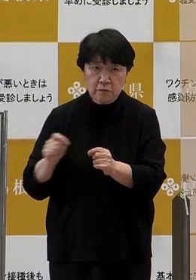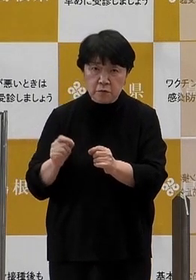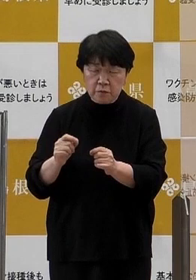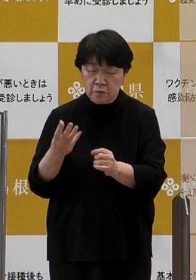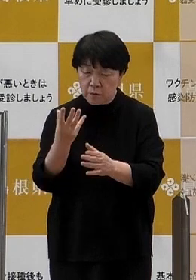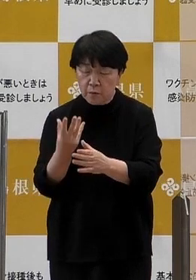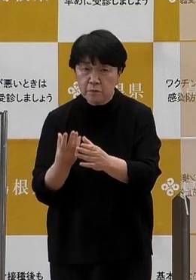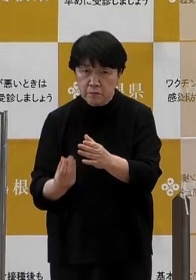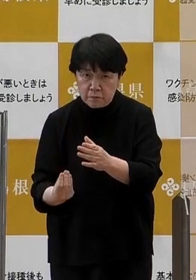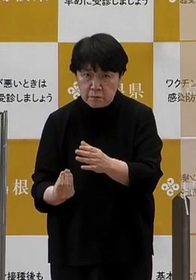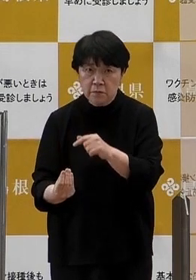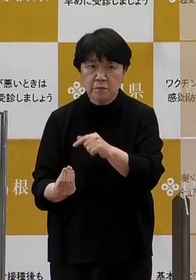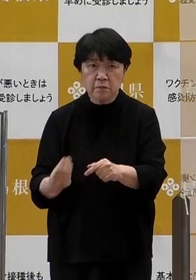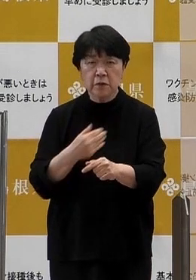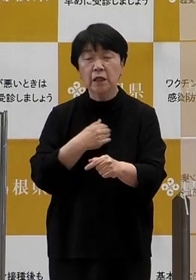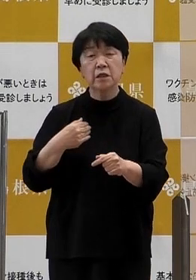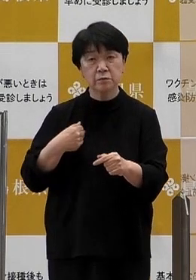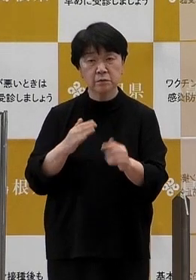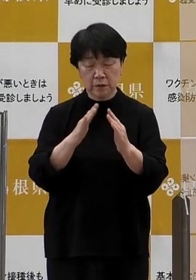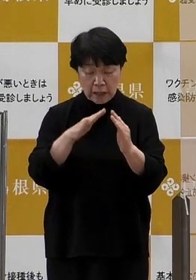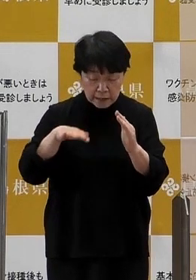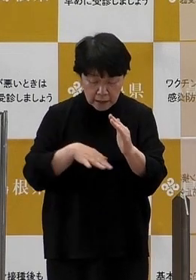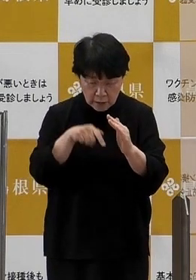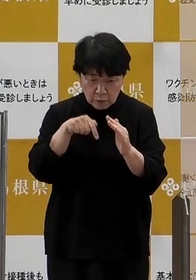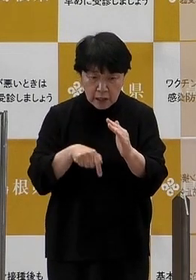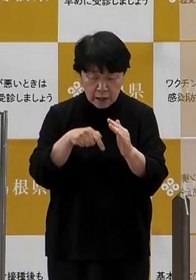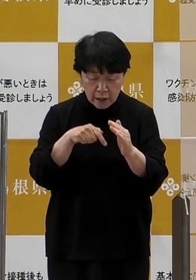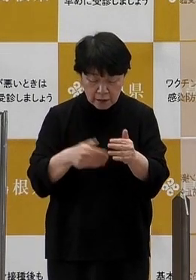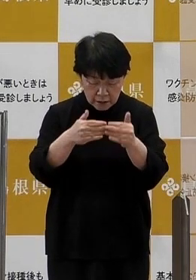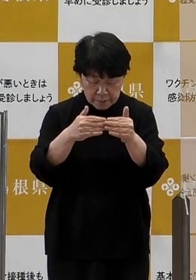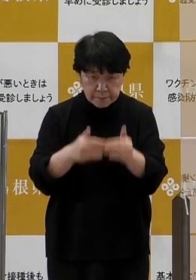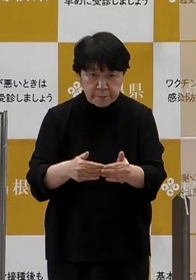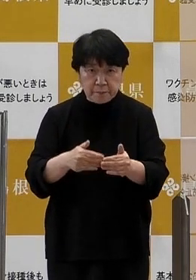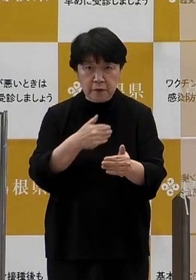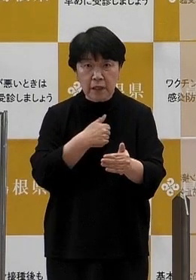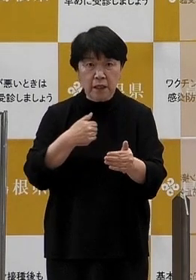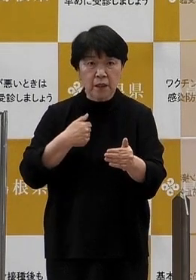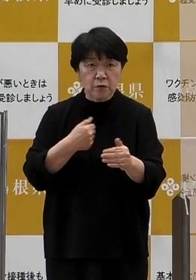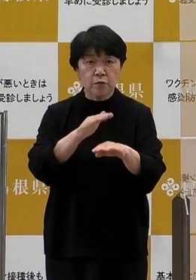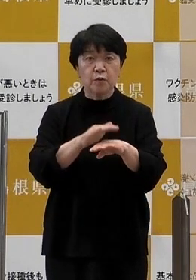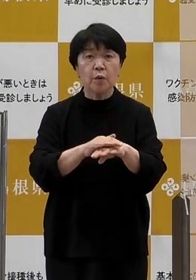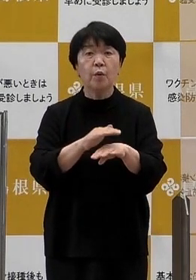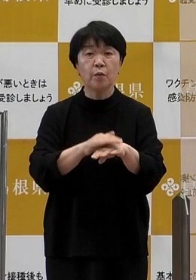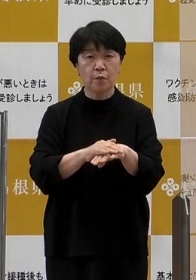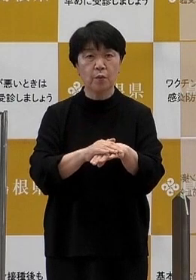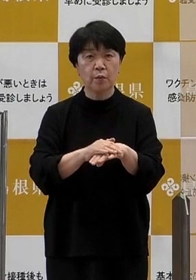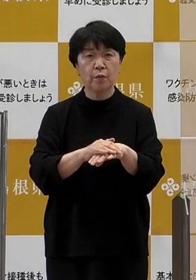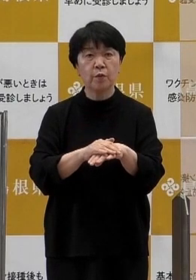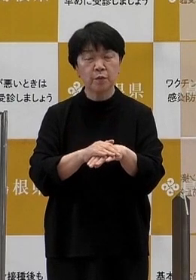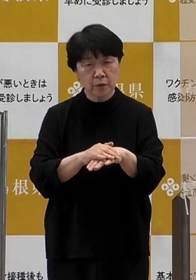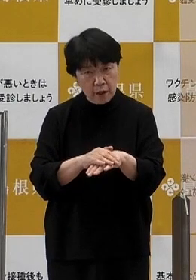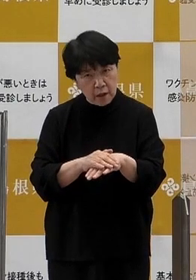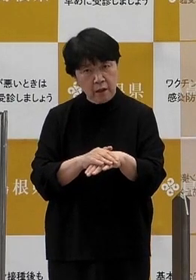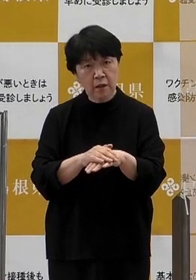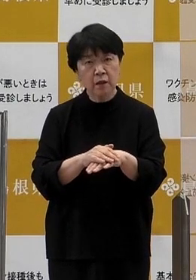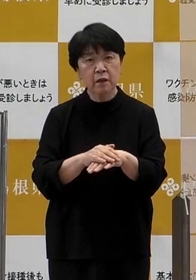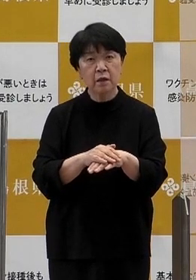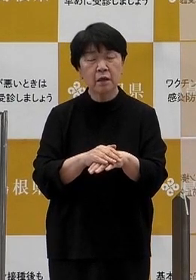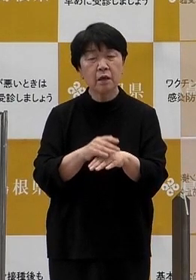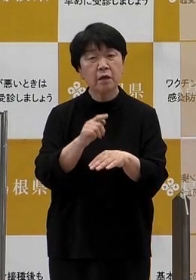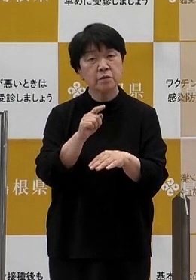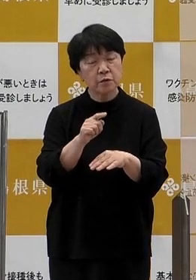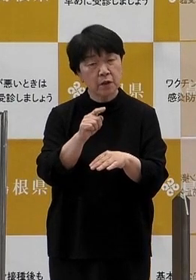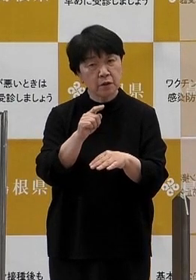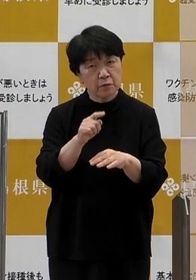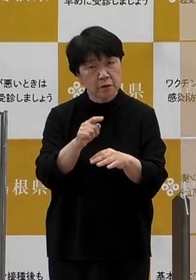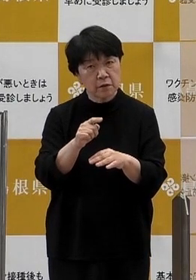生じてしまった感染を家庭内でとどめるという効果がもう構造的にあるはずです。発症